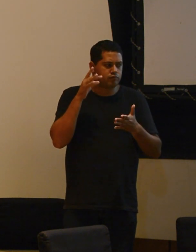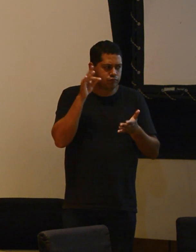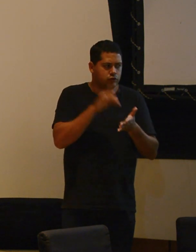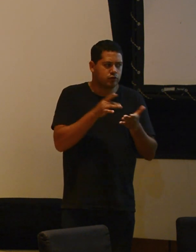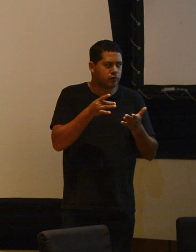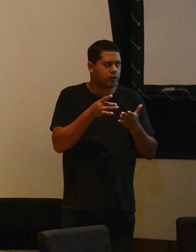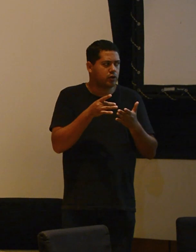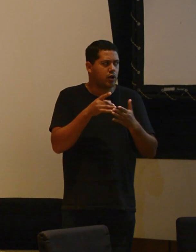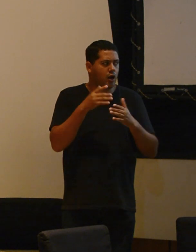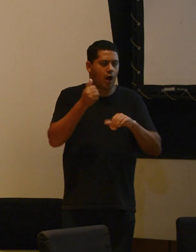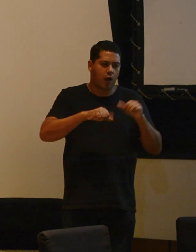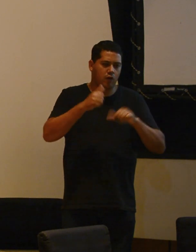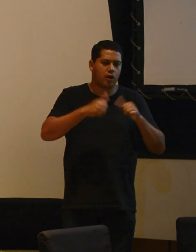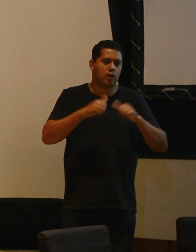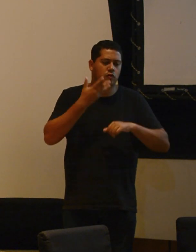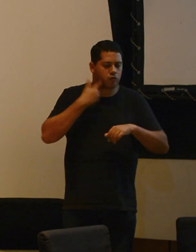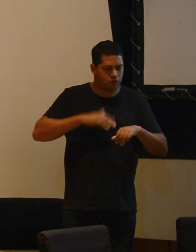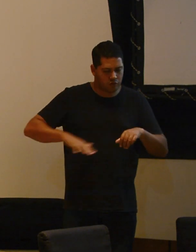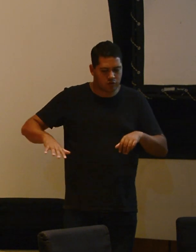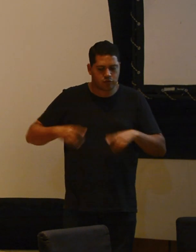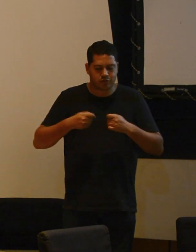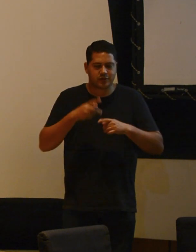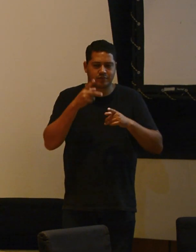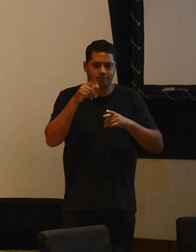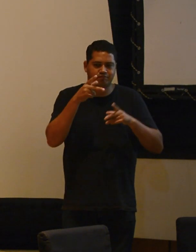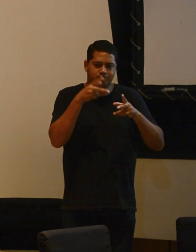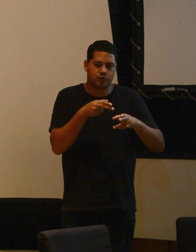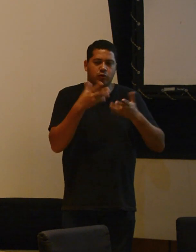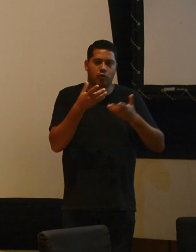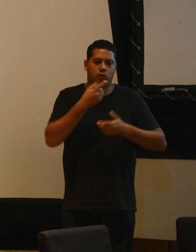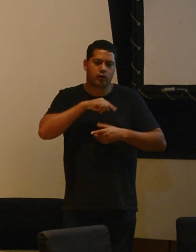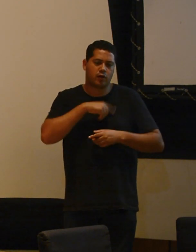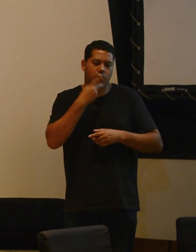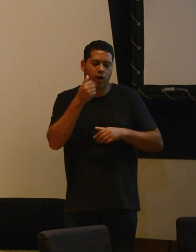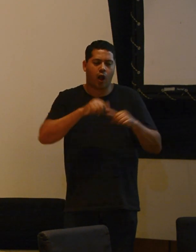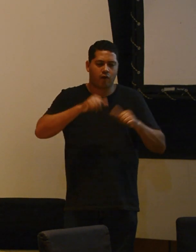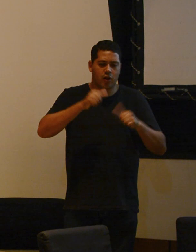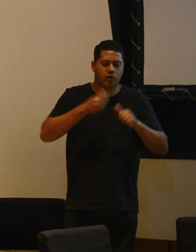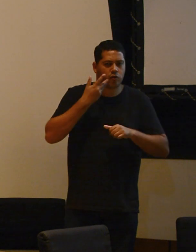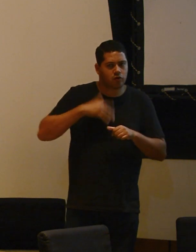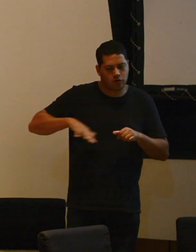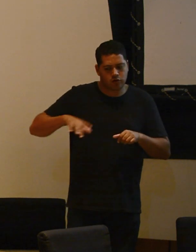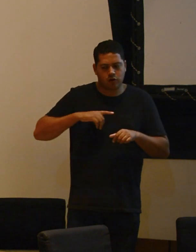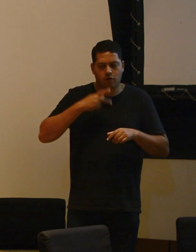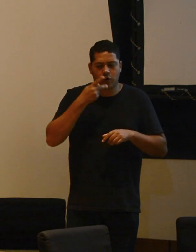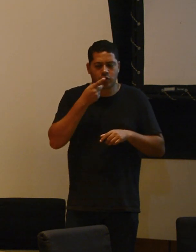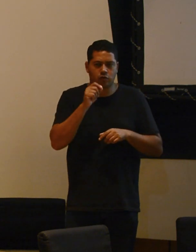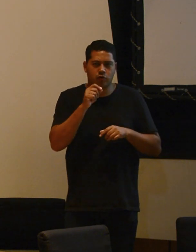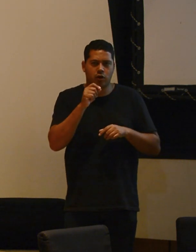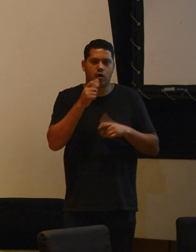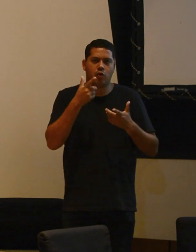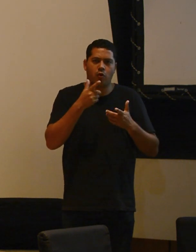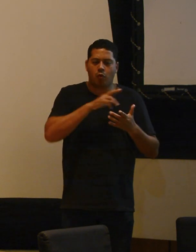audiológica infantil deve ser realizada dessa forma. Então, quando a gente fala de avaliação infantil, a gente está falando de uma bateria